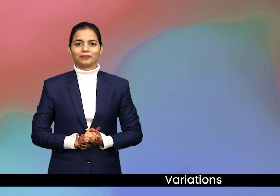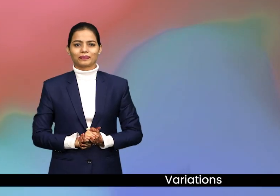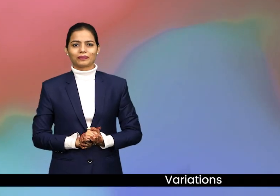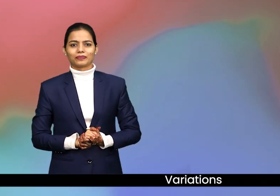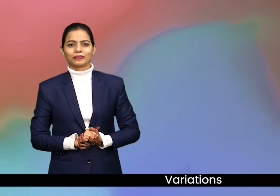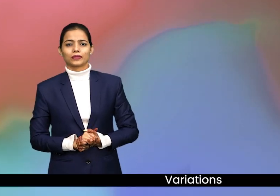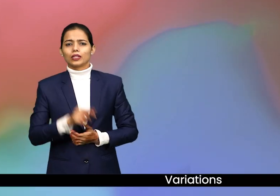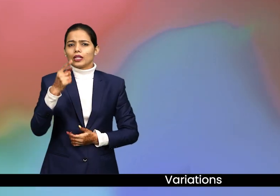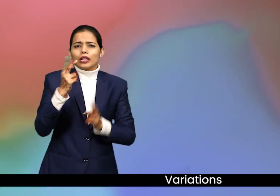மாறுபாடுகள்,